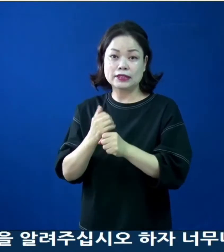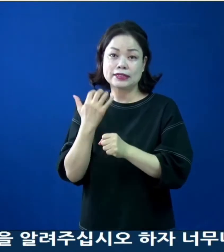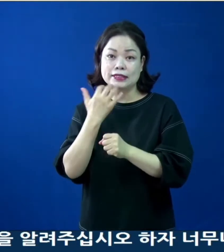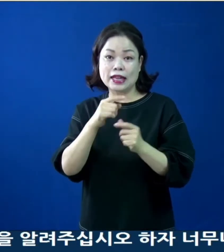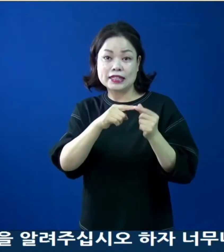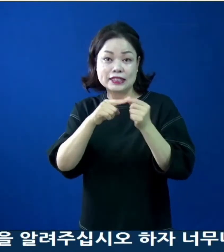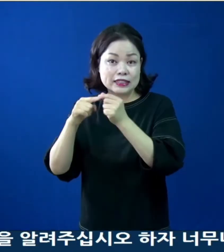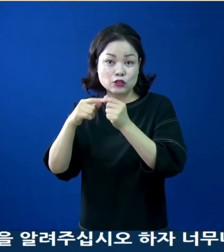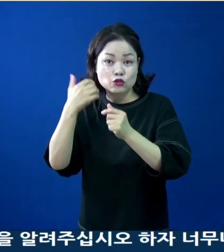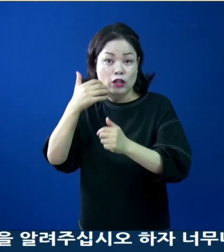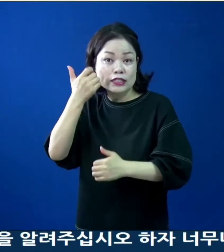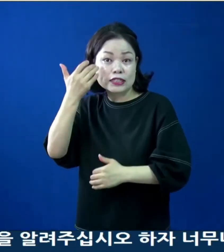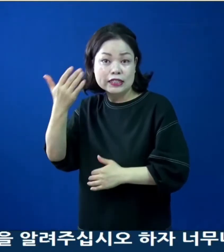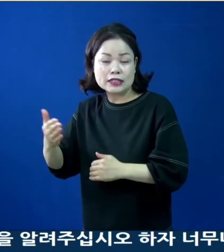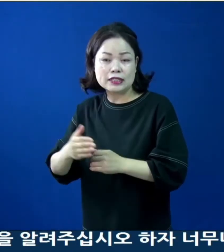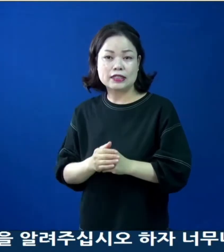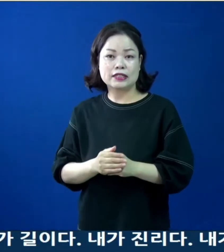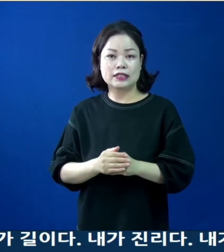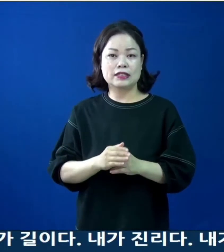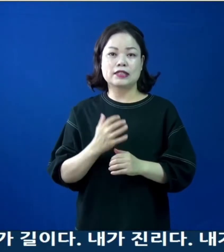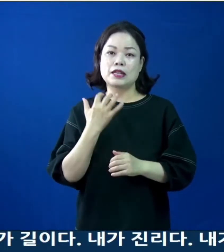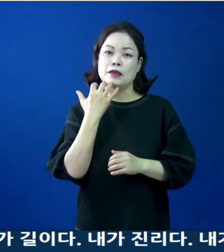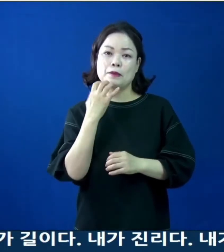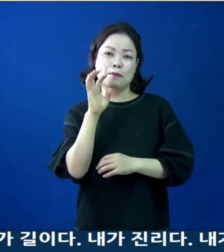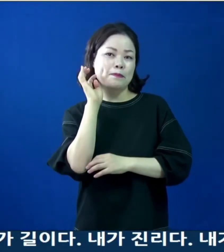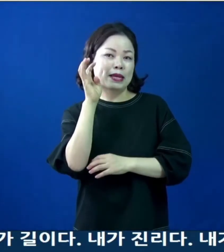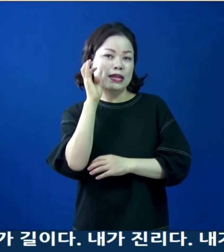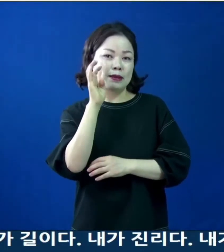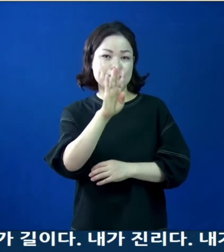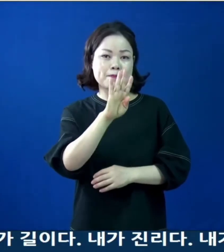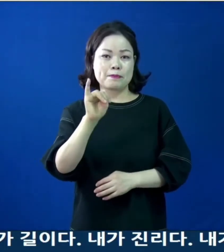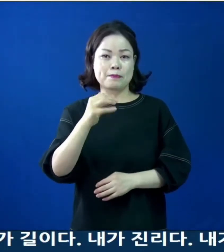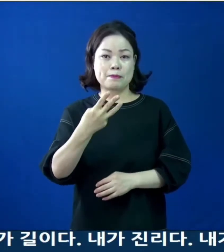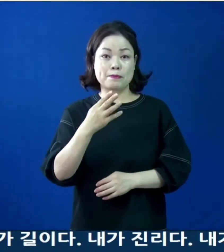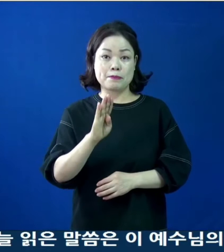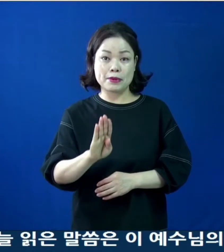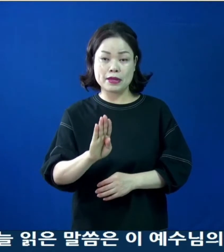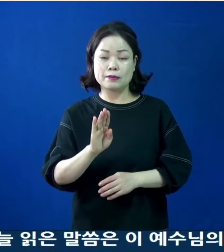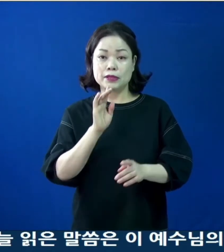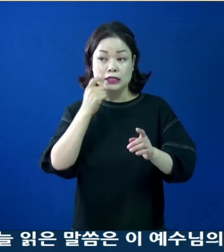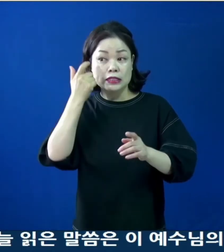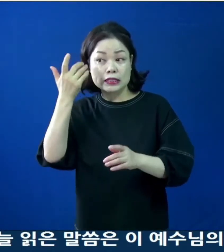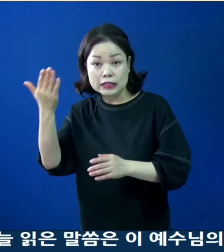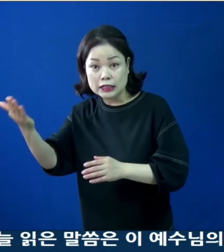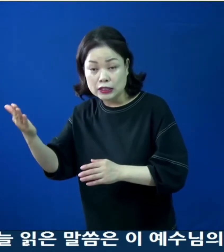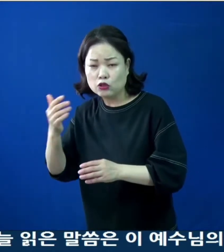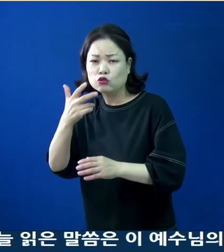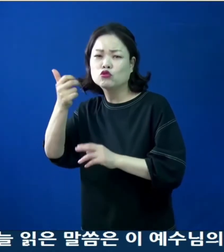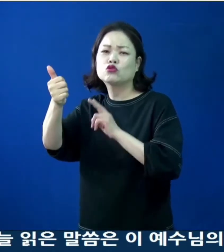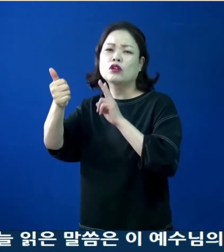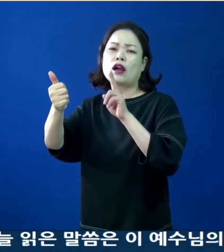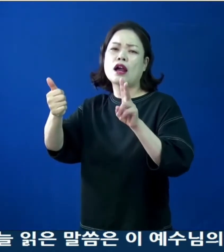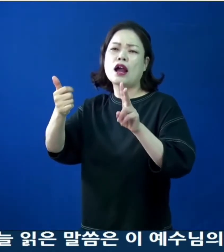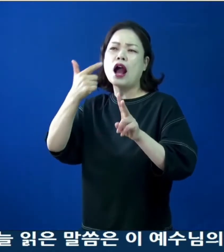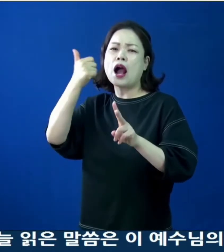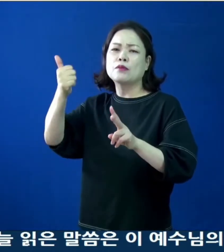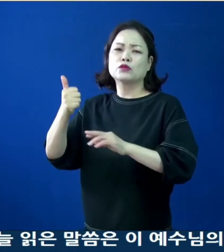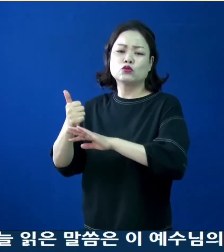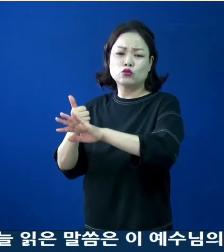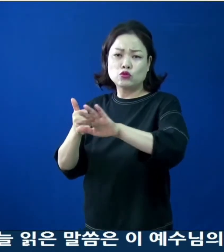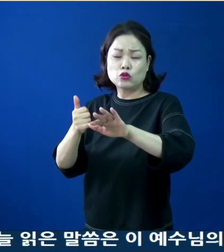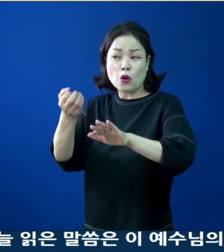보시면 누가 질문하죠? 빌립이 질문합니다. 뭐라고 질문하는지 제가 읽어드리겠습니다. 빌립이 이르되 주여 아버지를